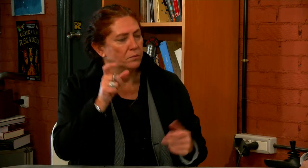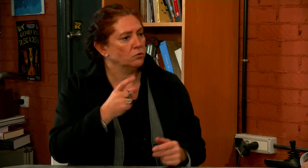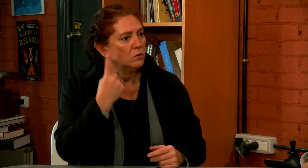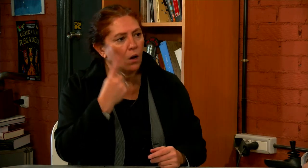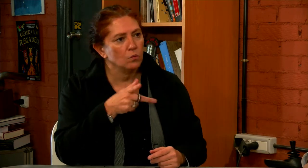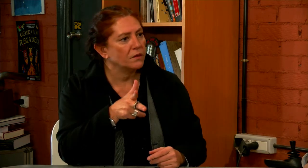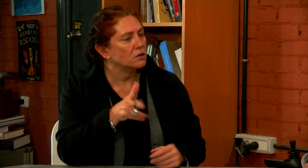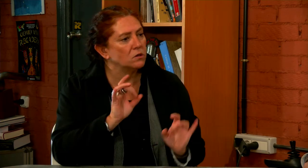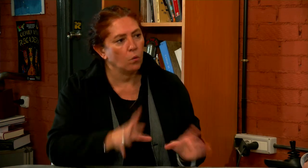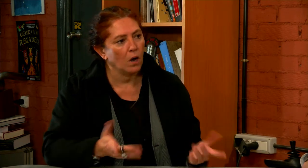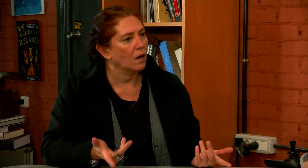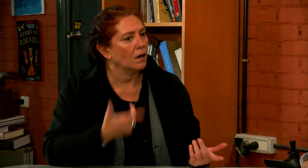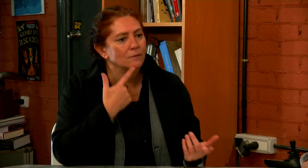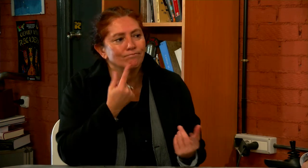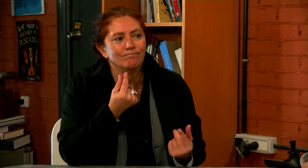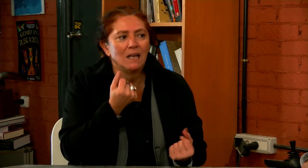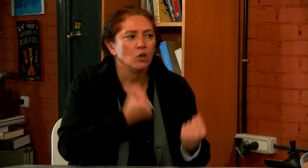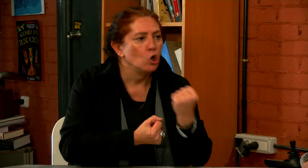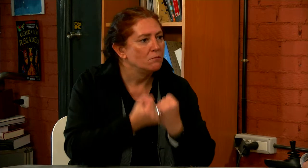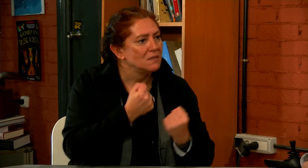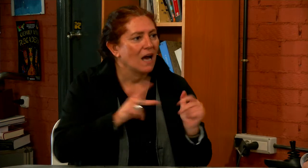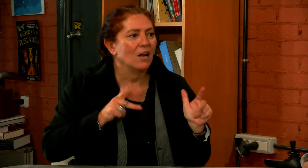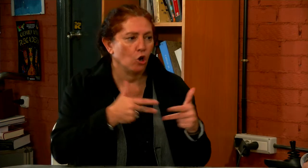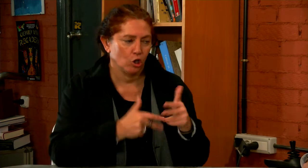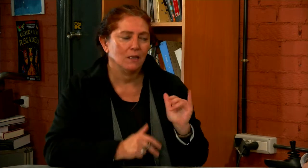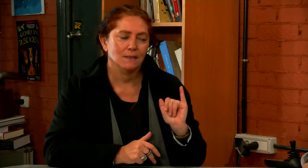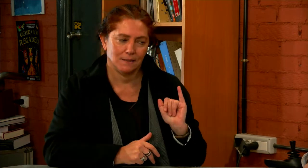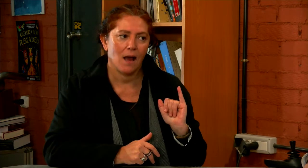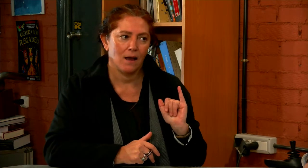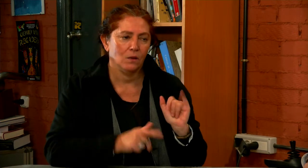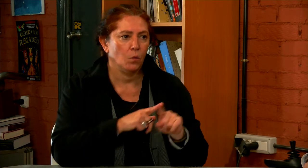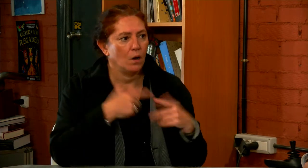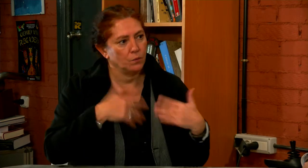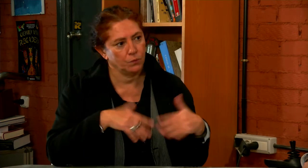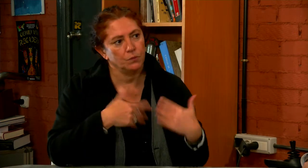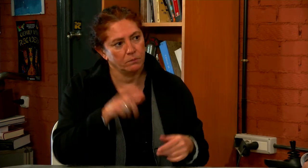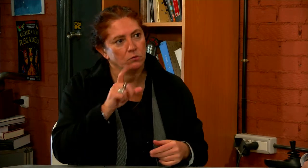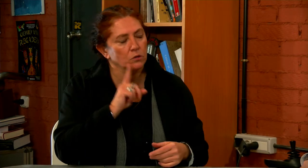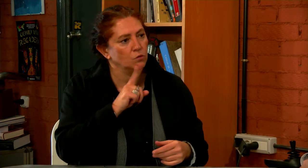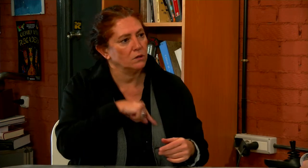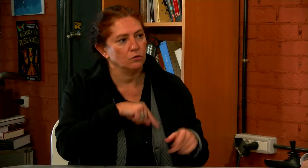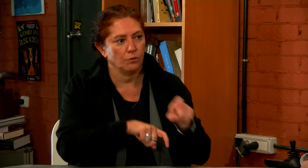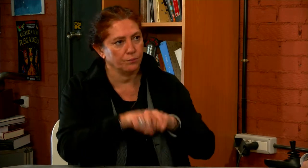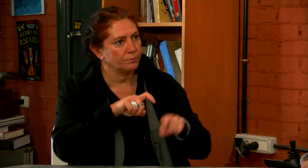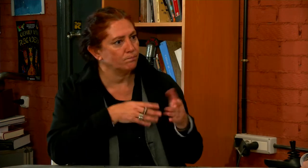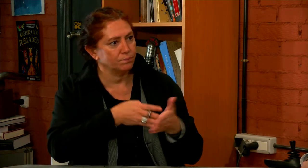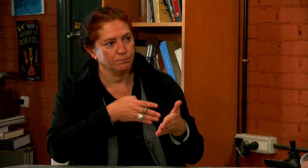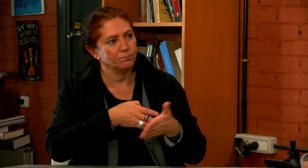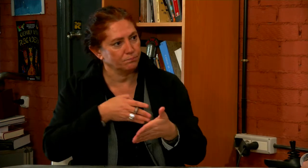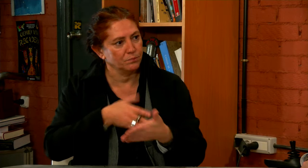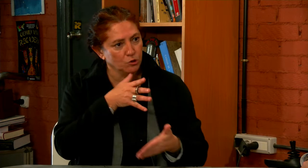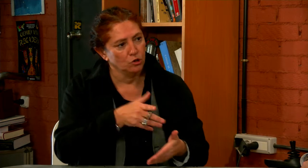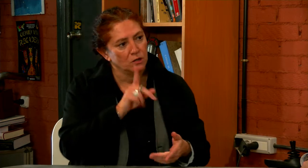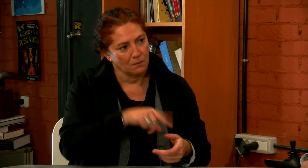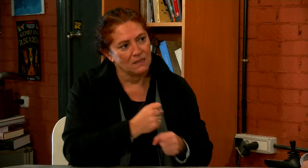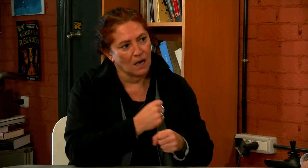ese servicio porque solamente es un alumno, pero nosotros vemos que el derecho es el mismo, pero ahora mismo, sobre todo con la situación económica en la que vivimos,